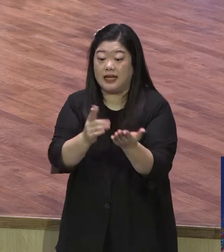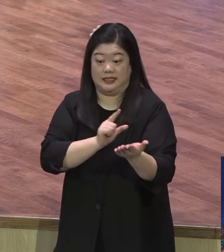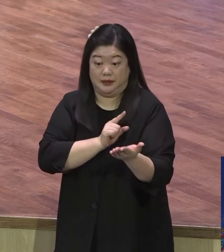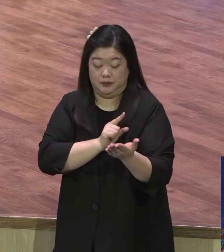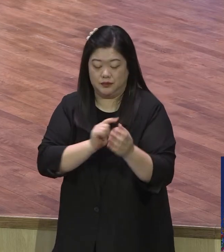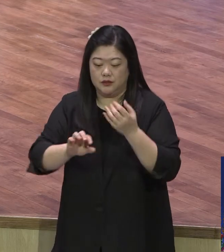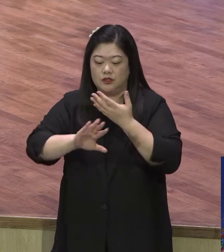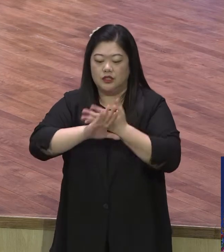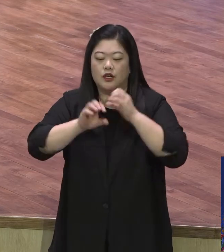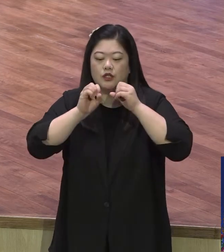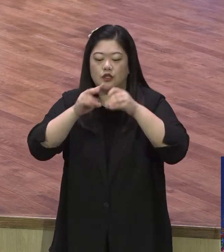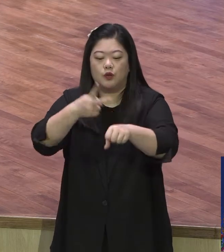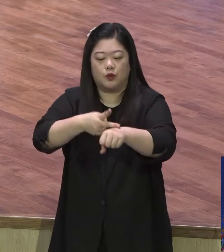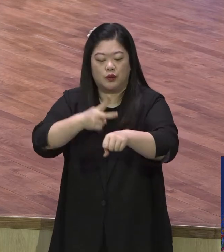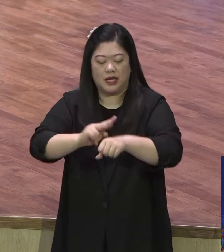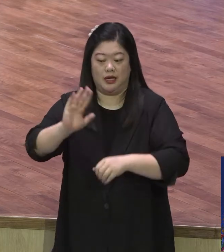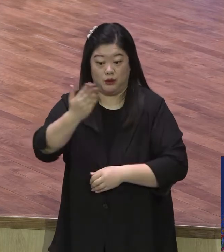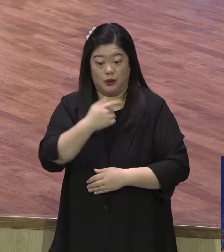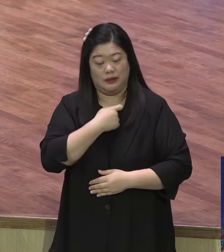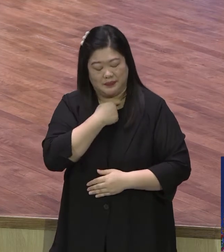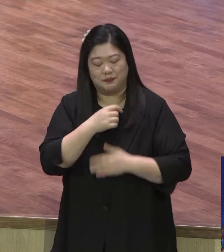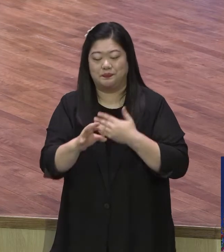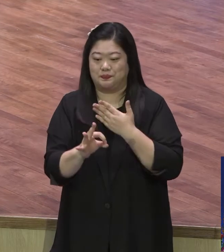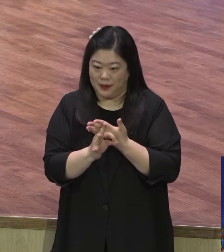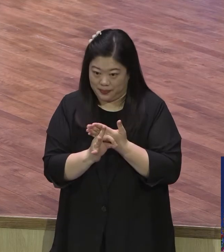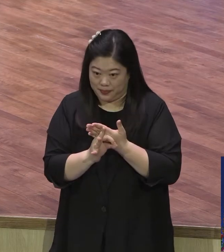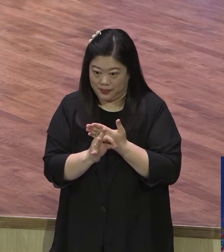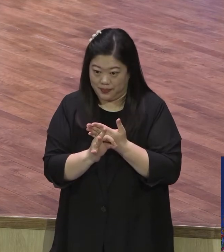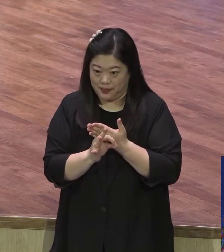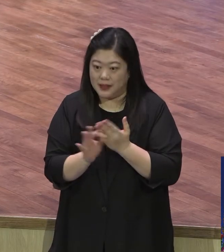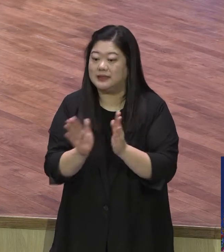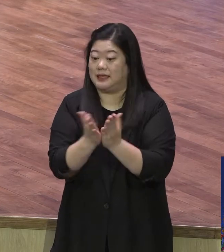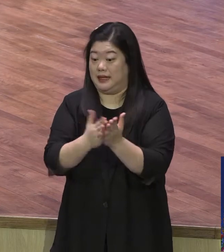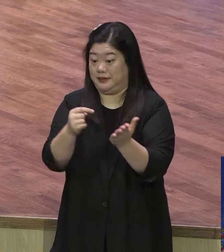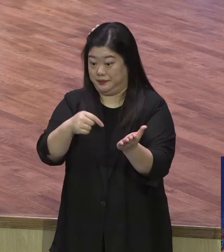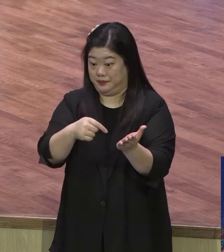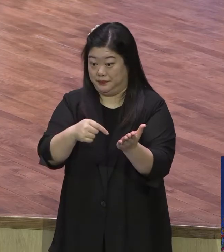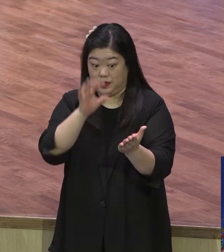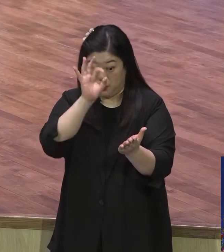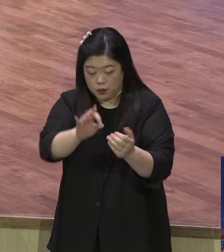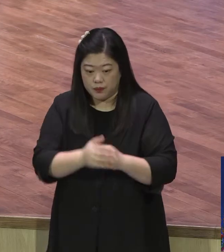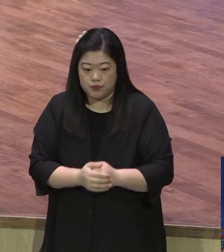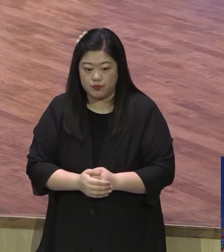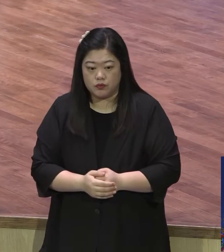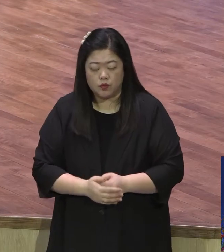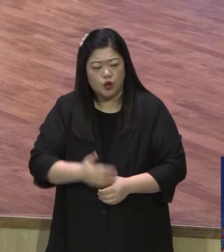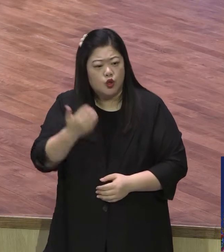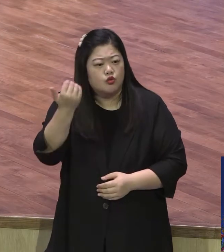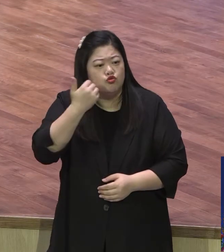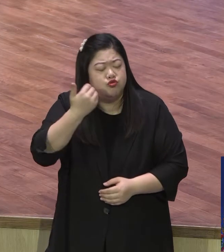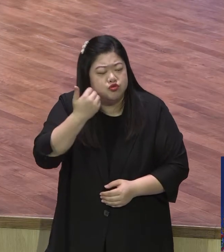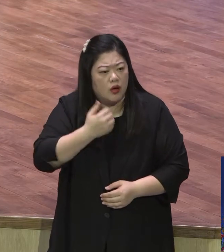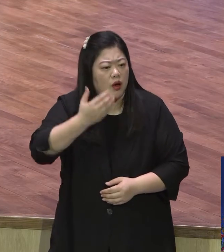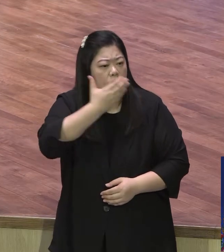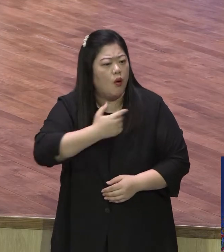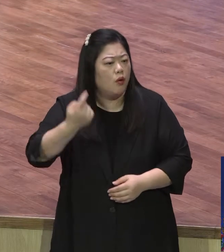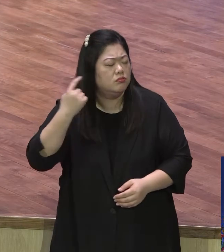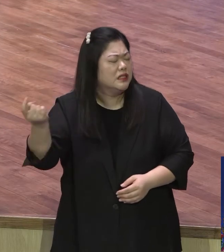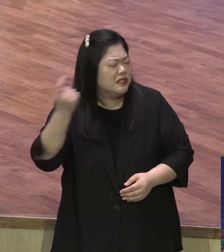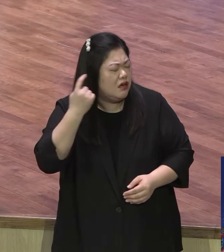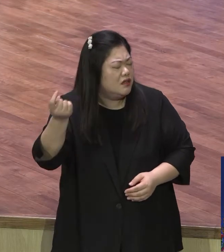오스와드 스미스 목사님 이런 말이었어요 왜 어떤 사람은 두 분이나 복음을 듣는데 왜